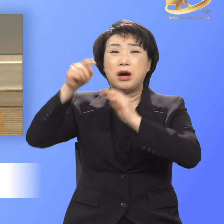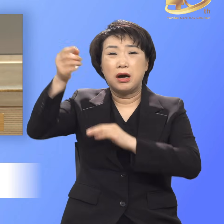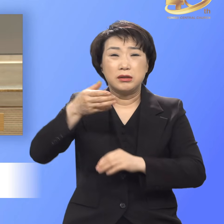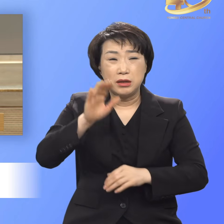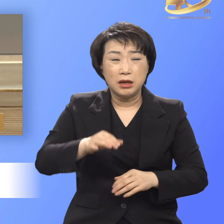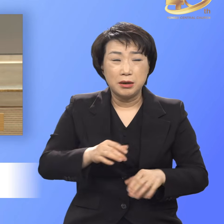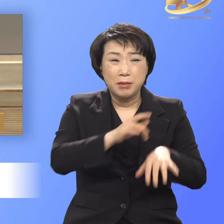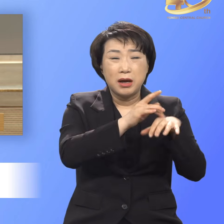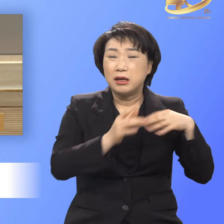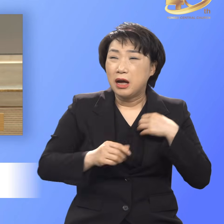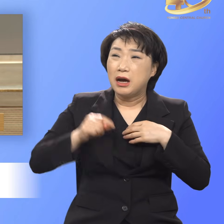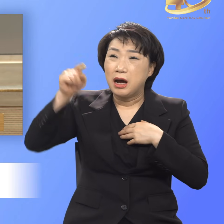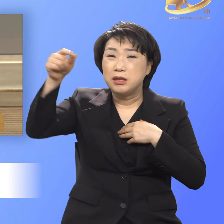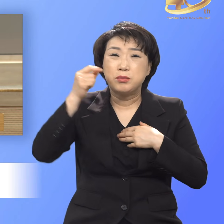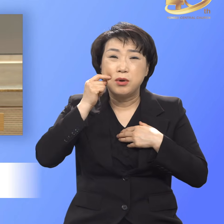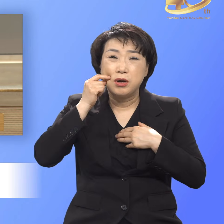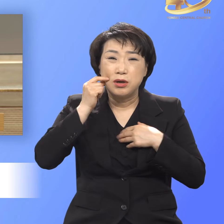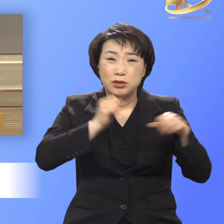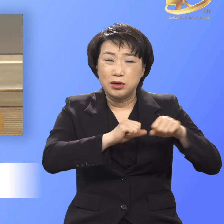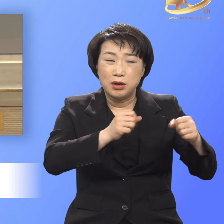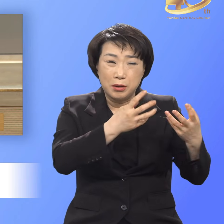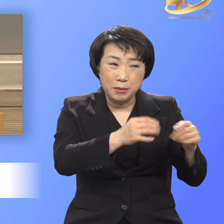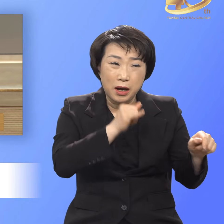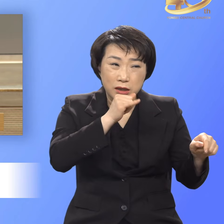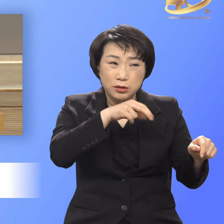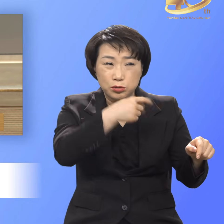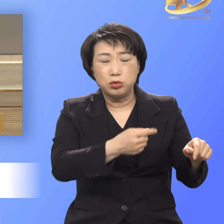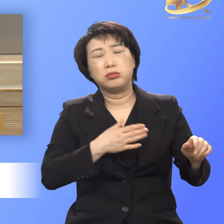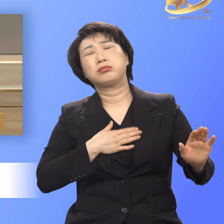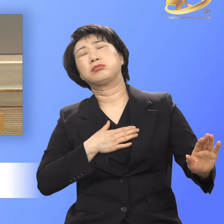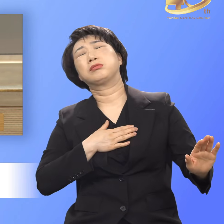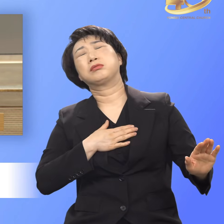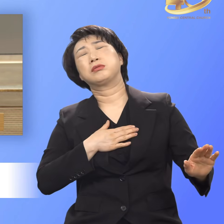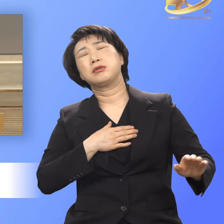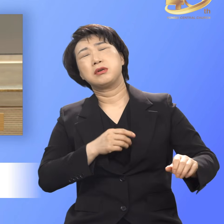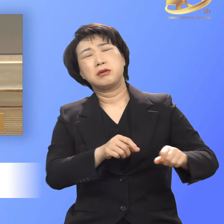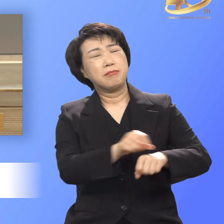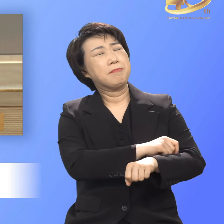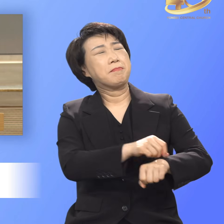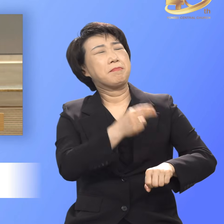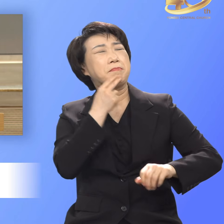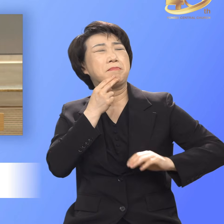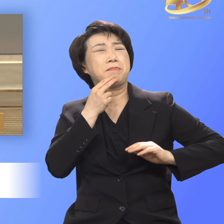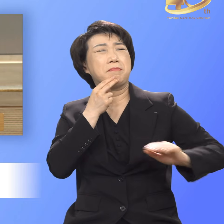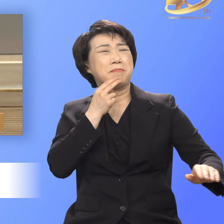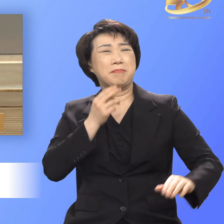못 가게 하려고 별짓을 다 할지라도 이거 별거 아니야.